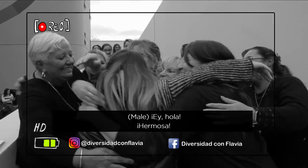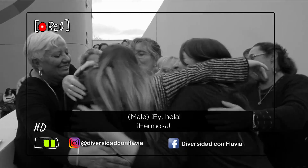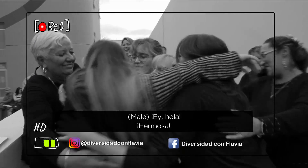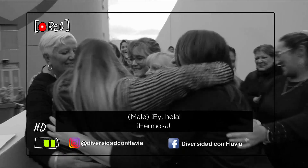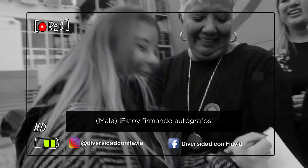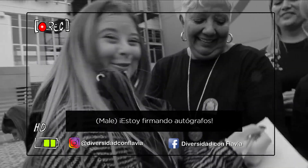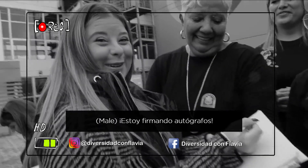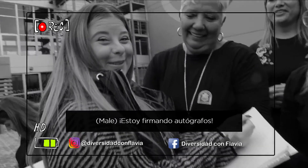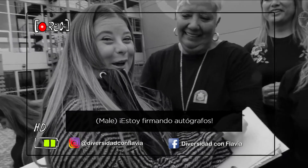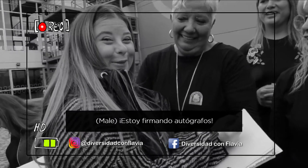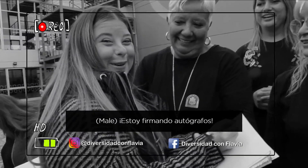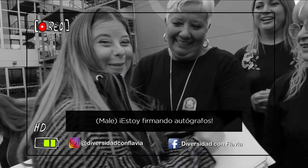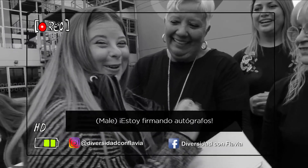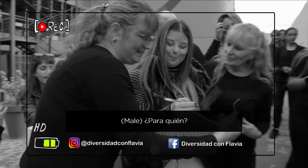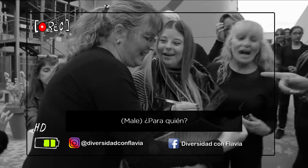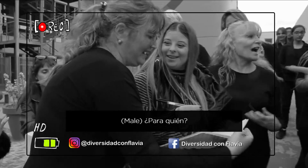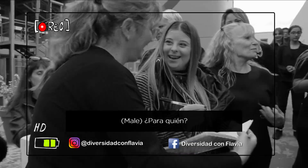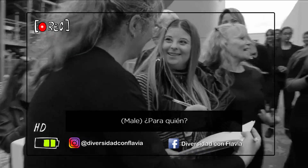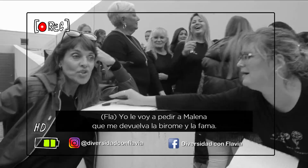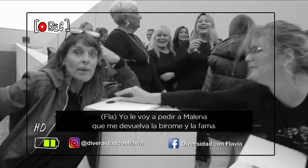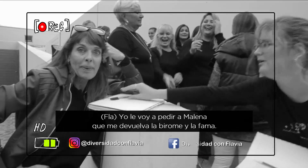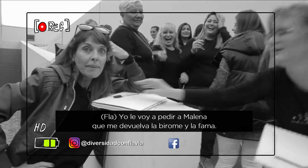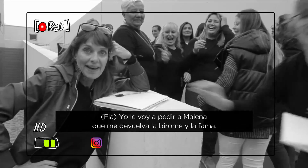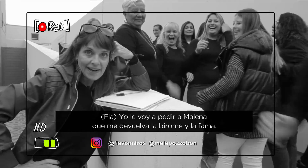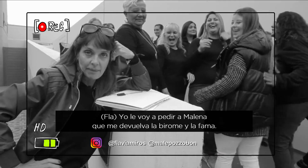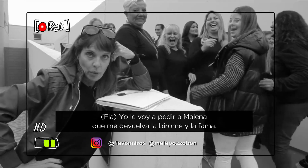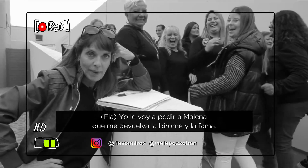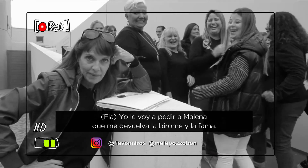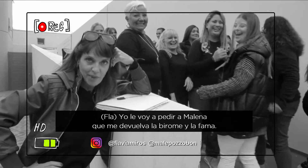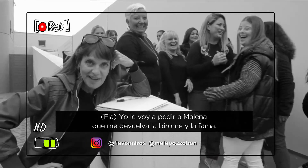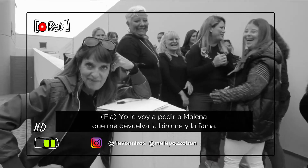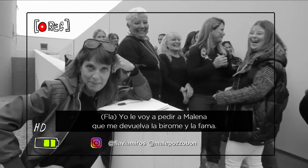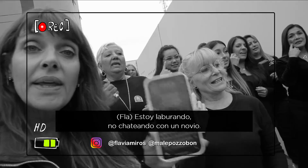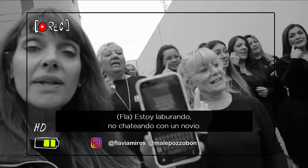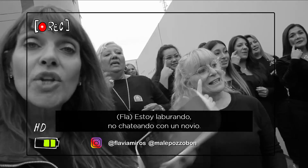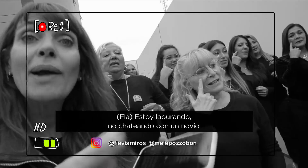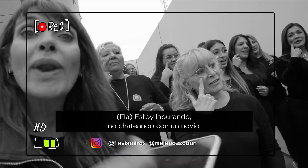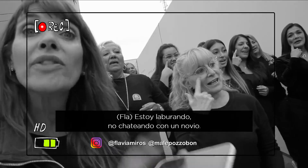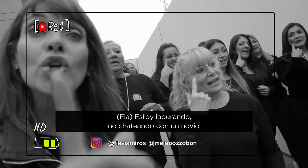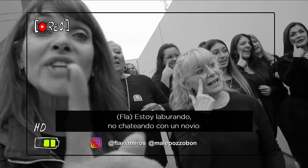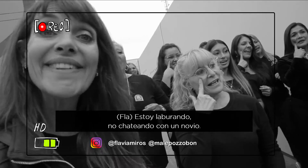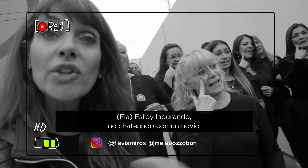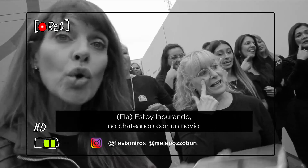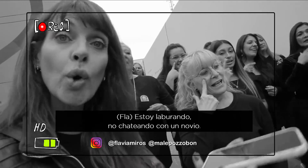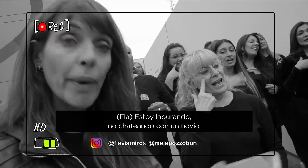Hermosa. firmando un autógrafo. ¿Para quién? Yo le espero a Malena que me devuelva la biromila. Vamos. Estoy laburando, no chateando con un novio.